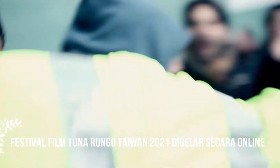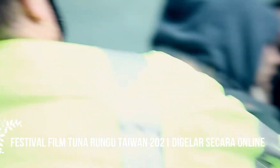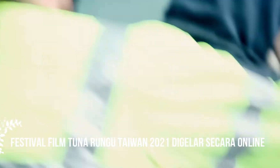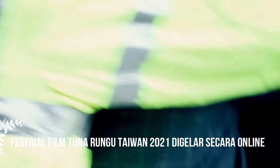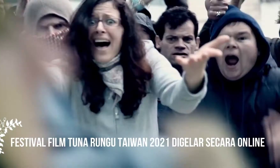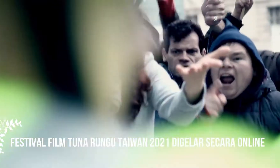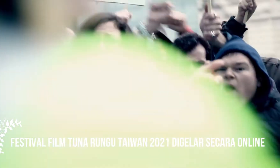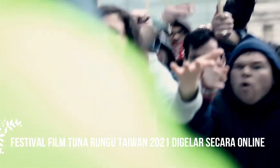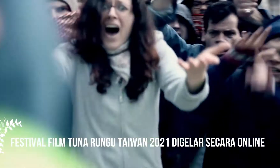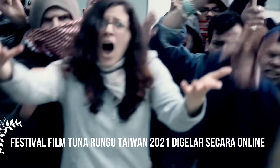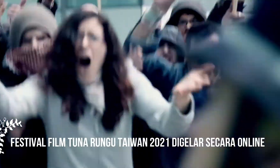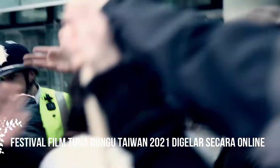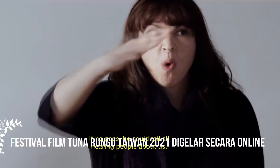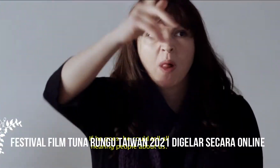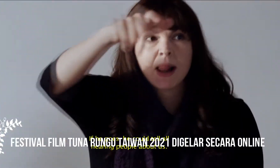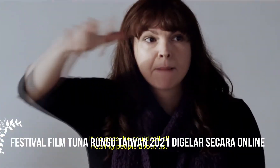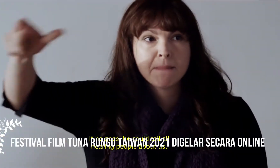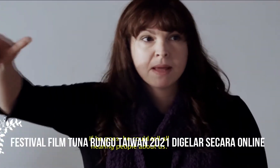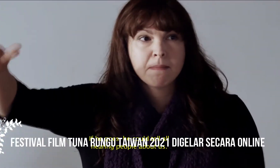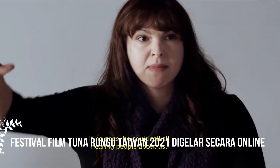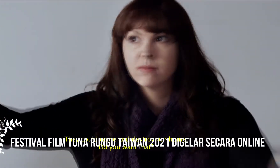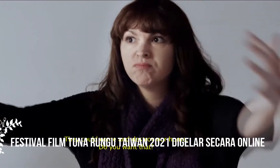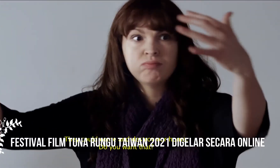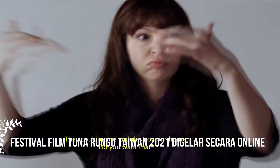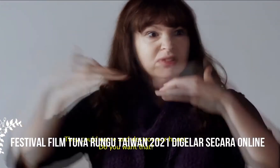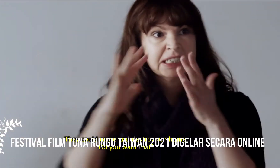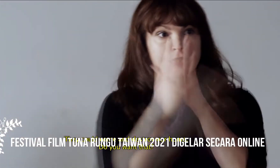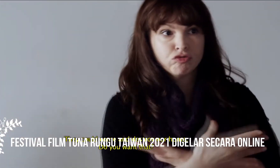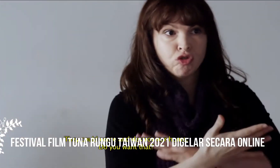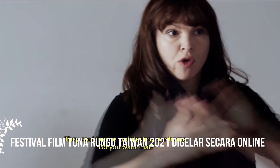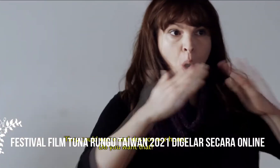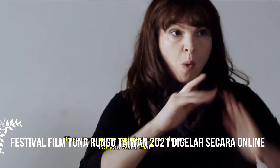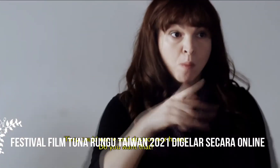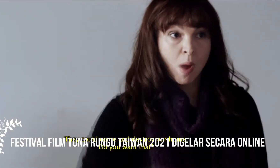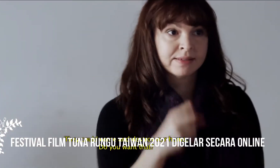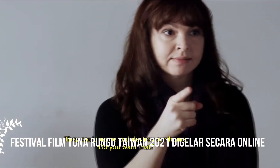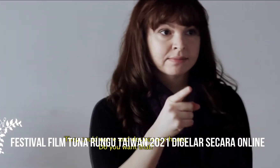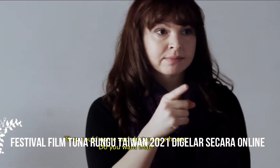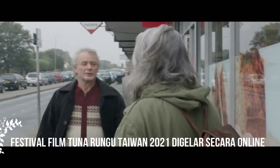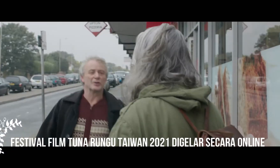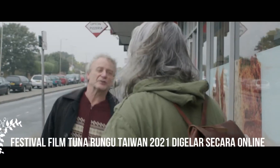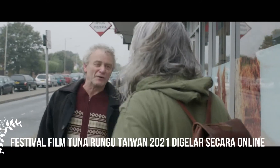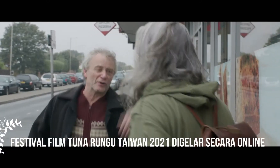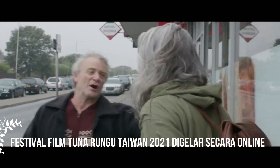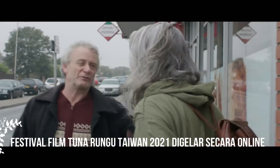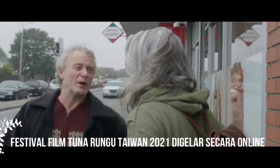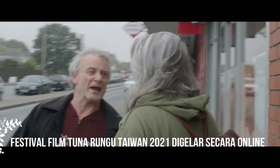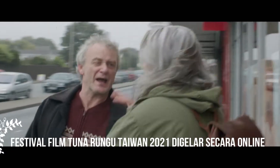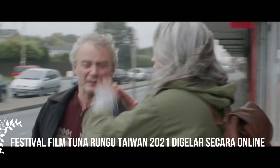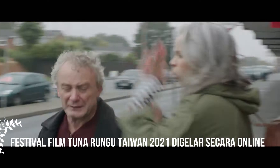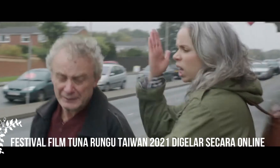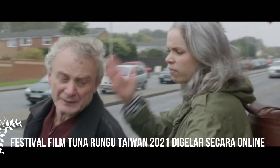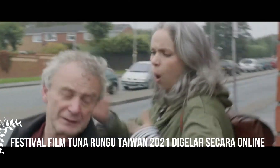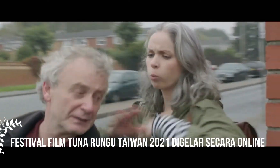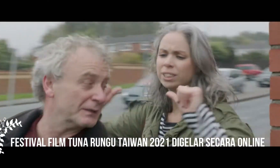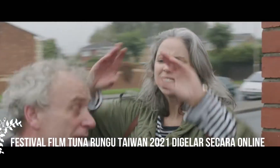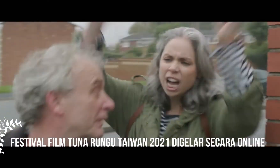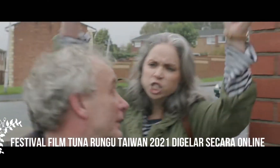Oktober mendatang merupakan kerjasama dari National Museum of Taiwan literatur dan Chinese National Association of the Dave